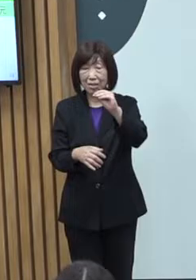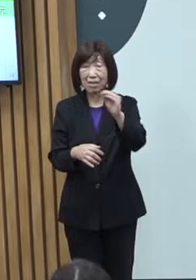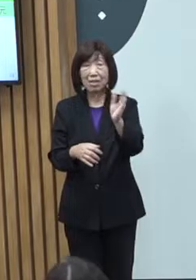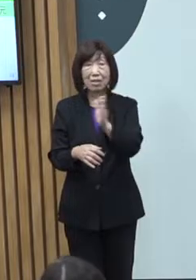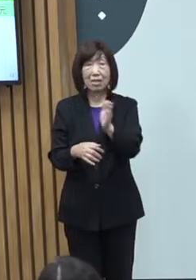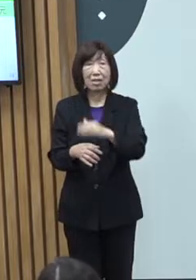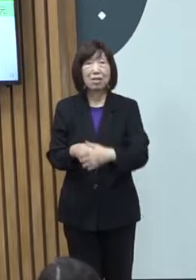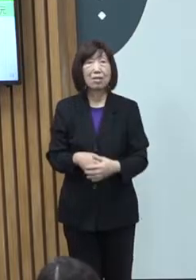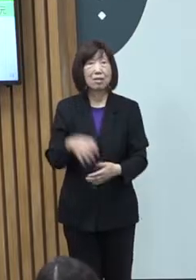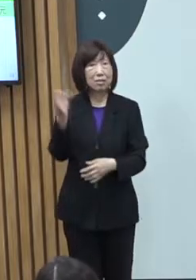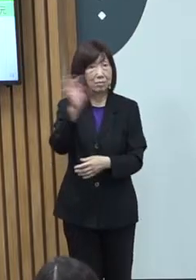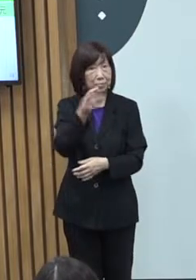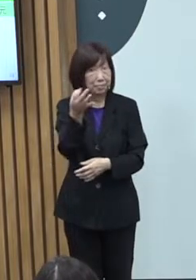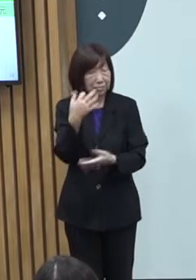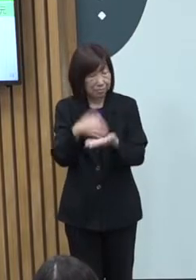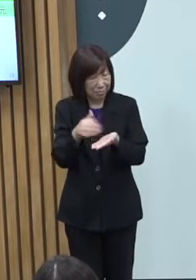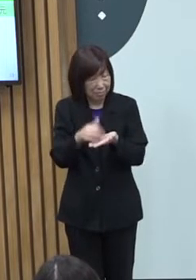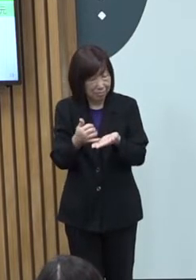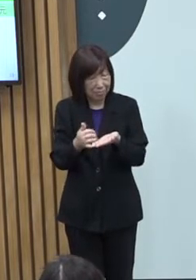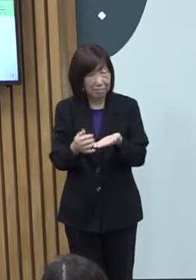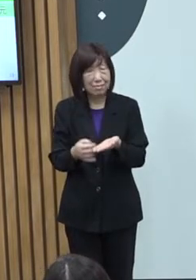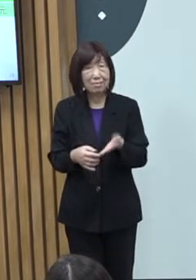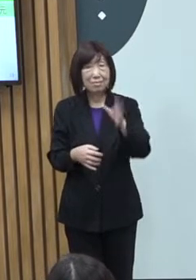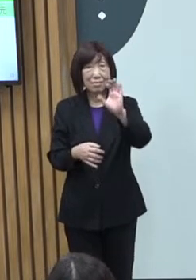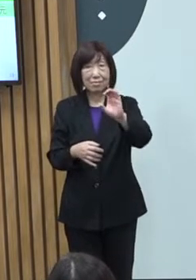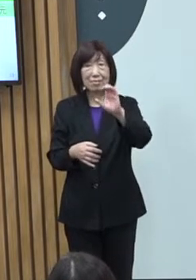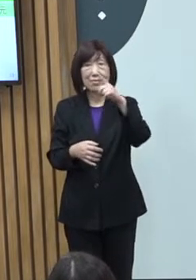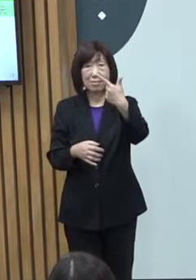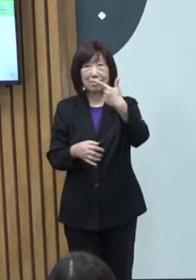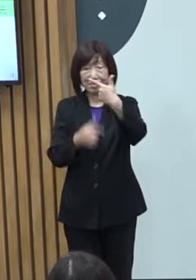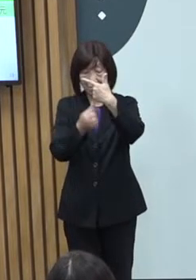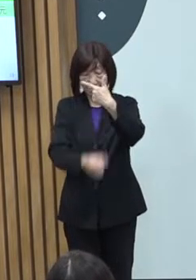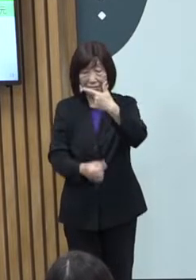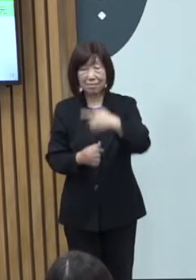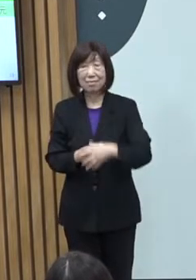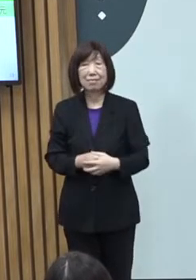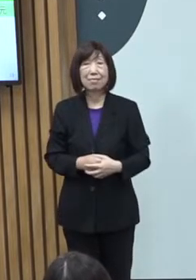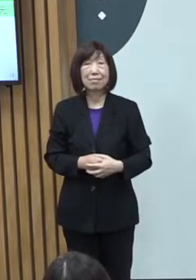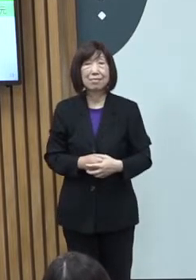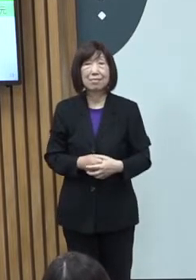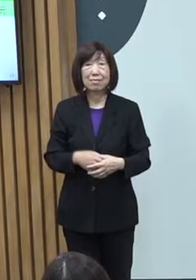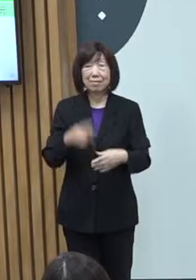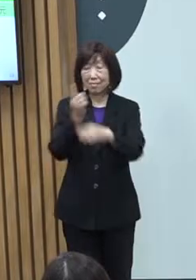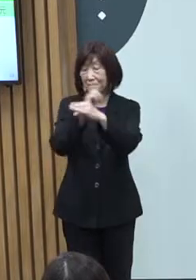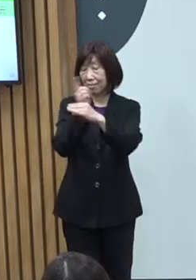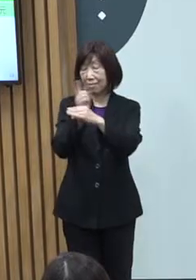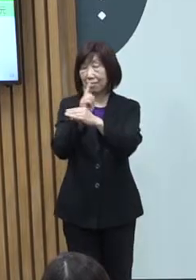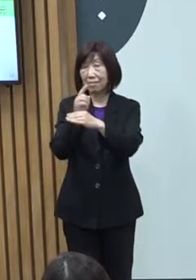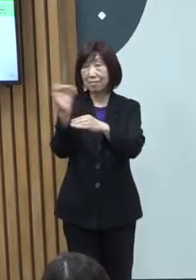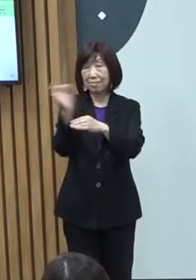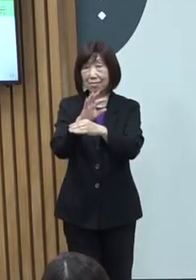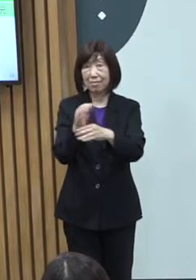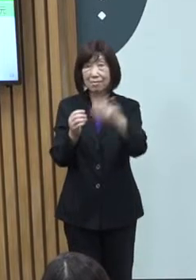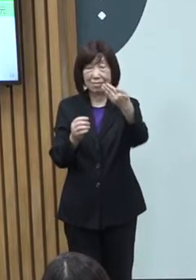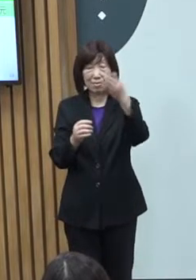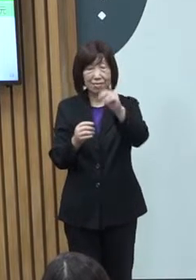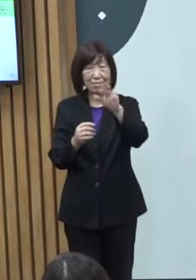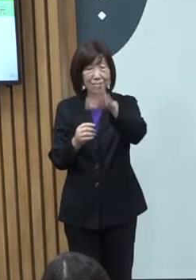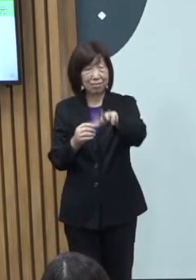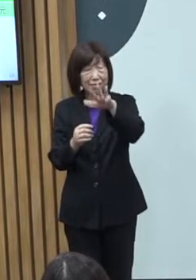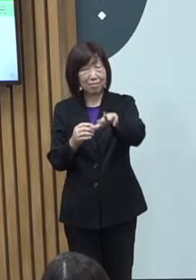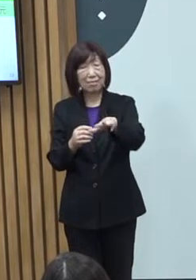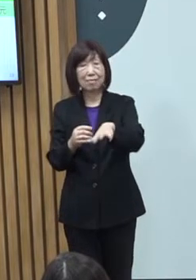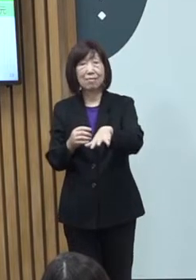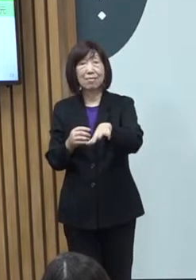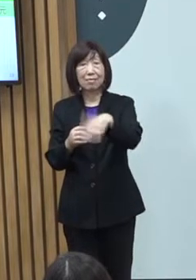那免税的金额哈，这样估算也大概有96亿元哦。其中计程车免税的辆数有